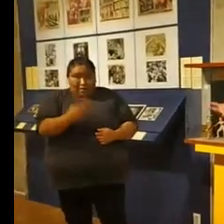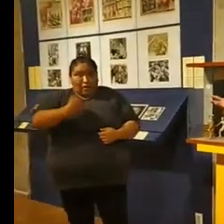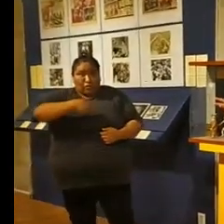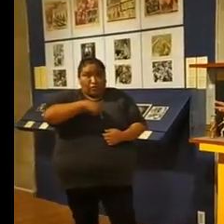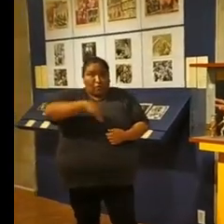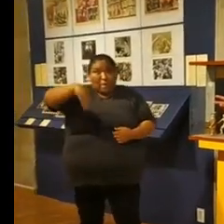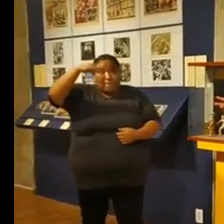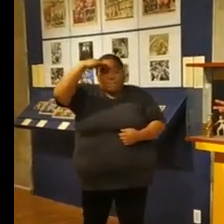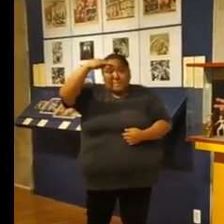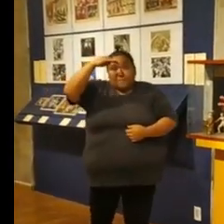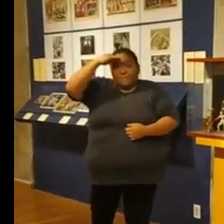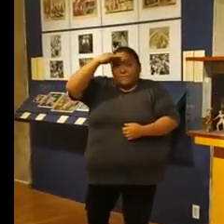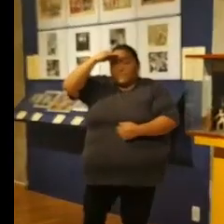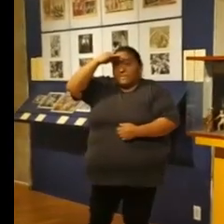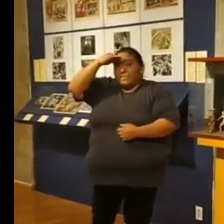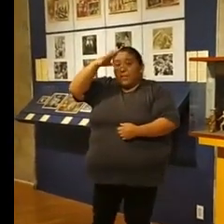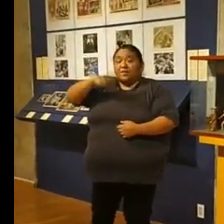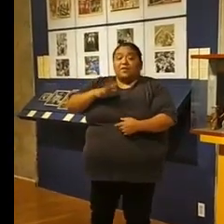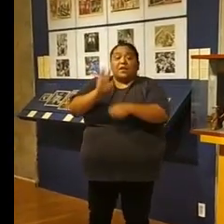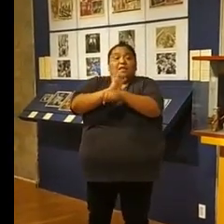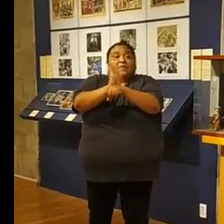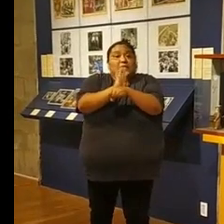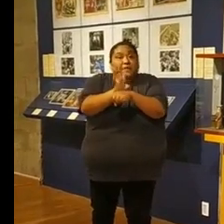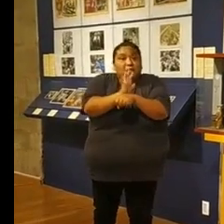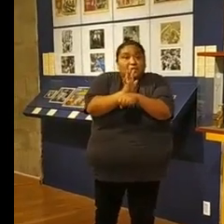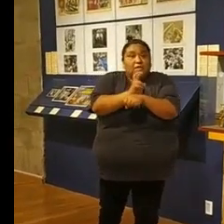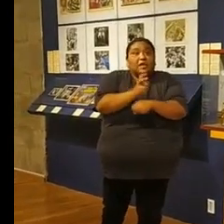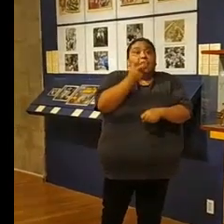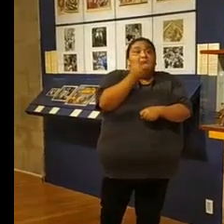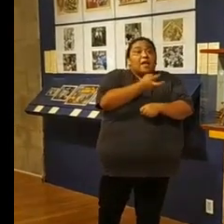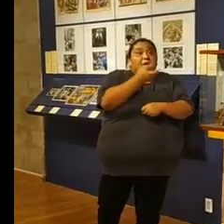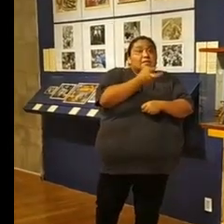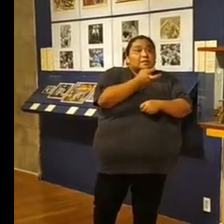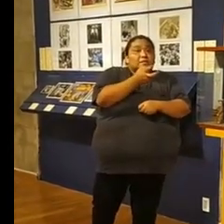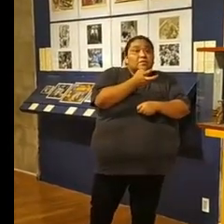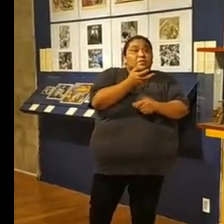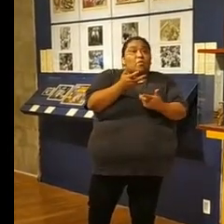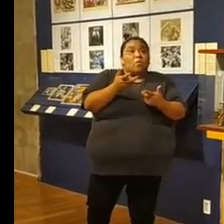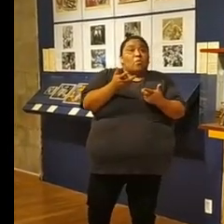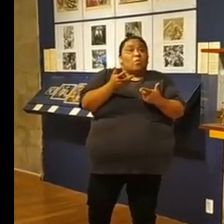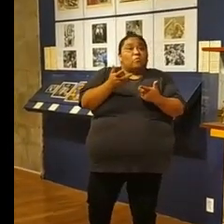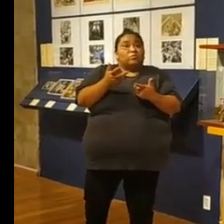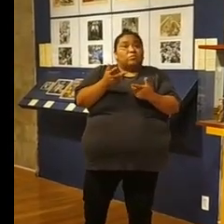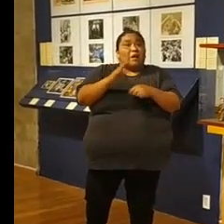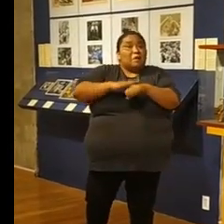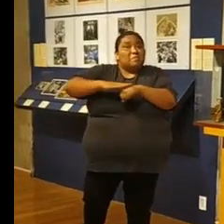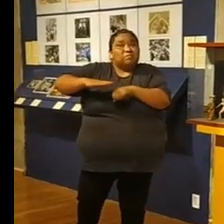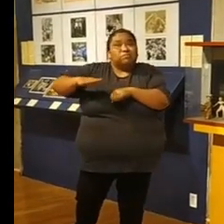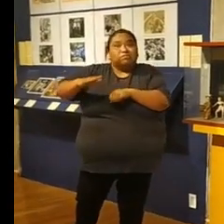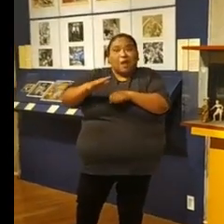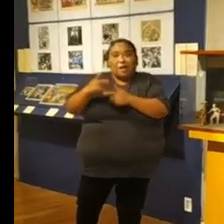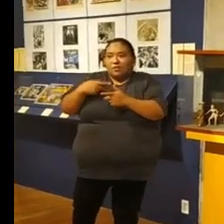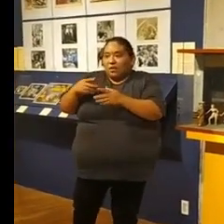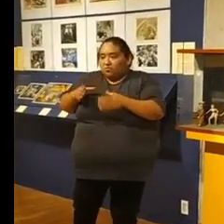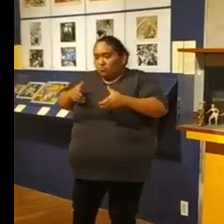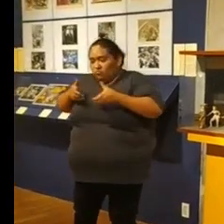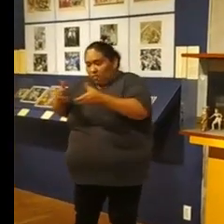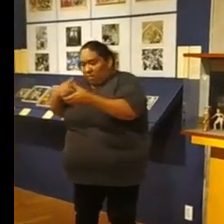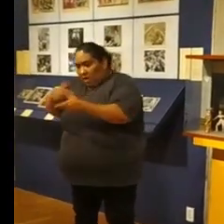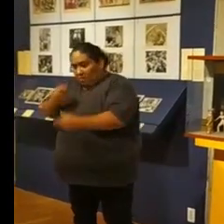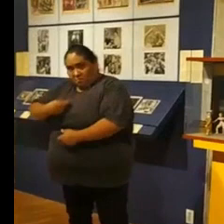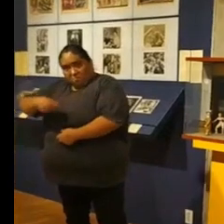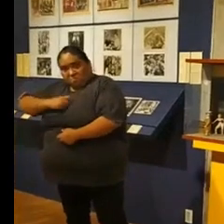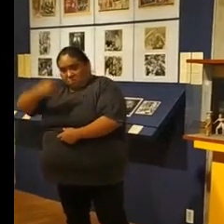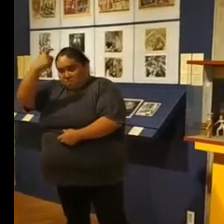pensar, quizá el cine fue el que le dio esta parte de hablar como cantadito, ¿no?, al mexicano. Es